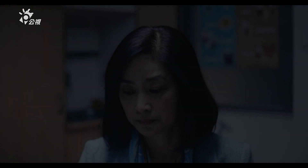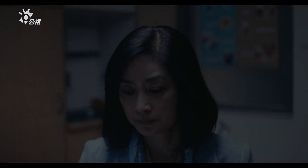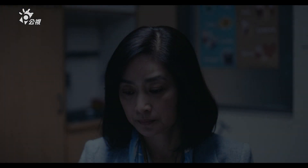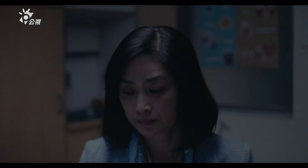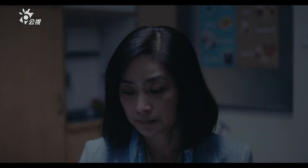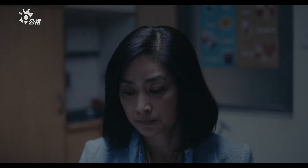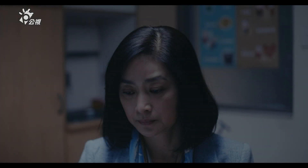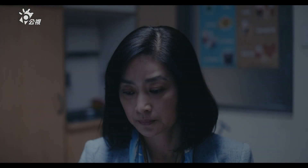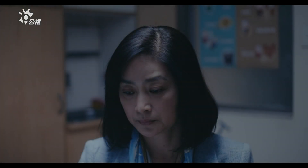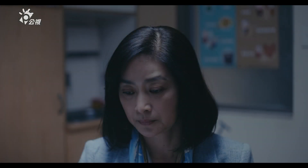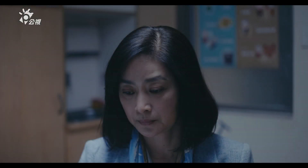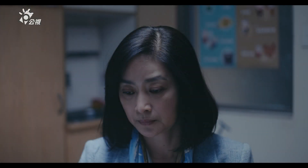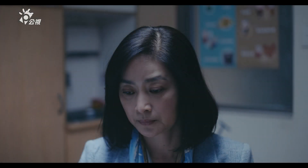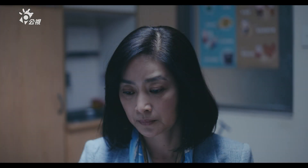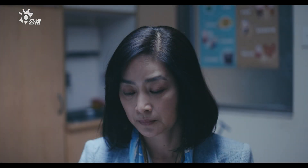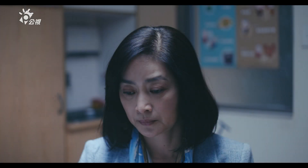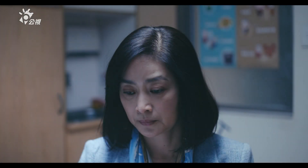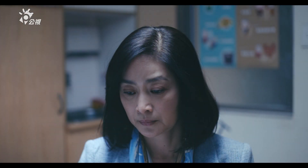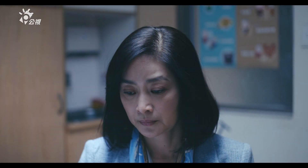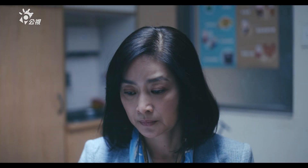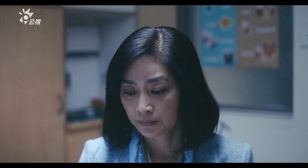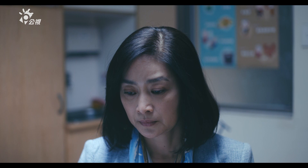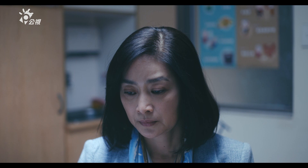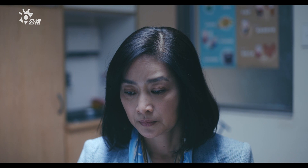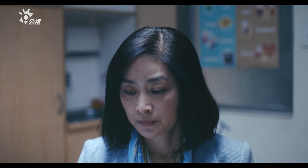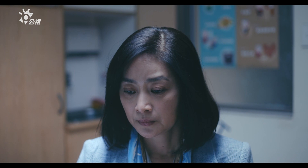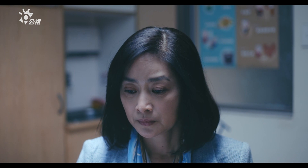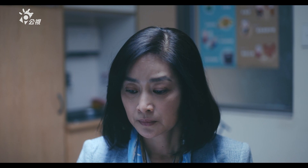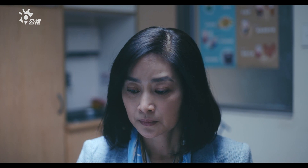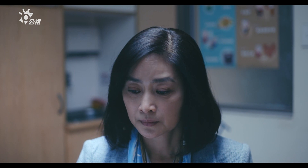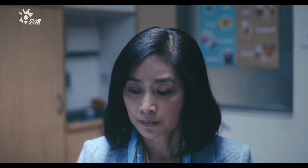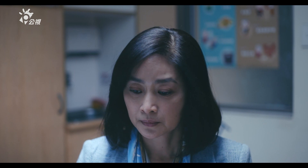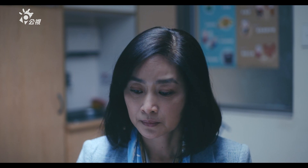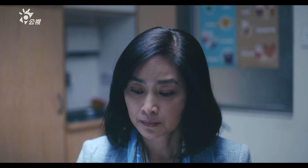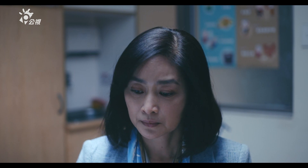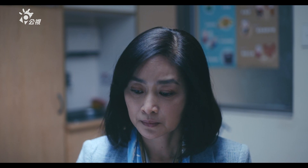小姐，你应该是罹患了早发性的阿兹海默症。